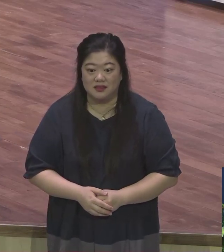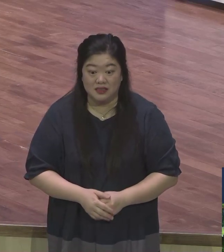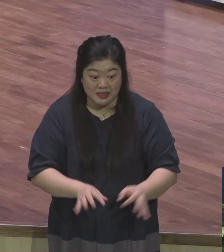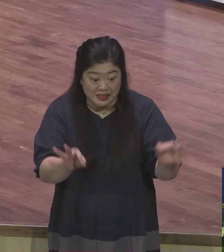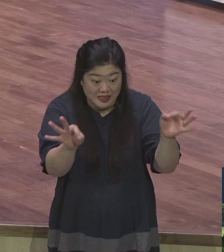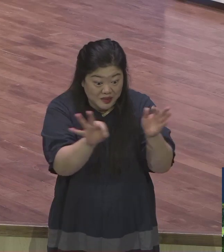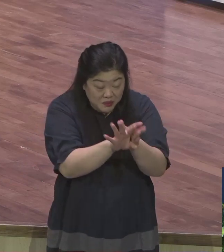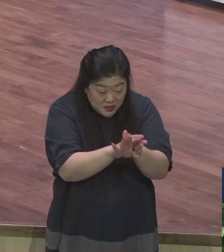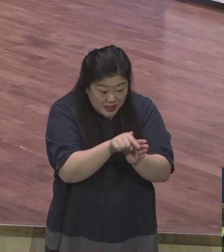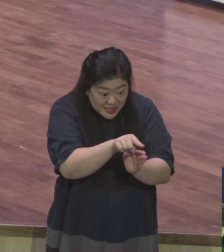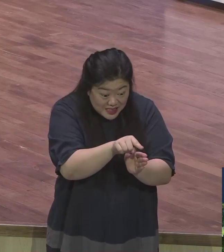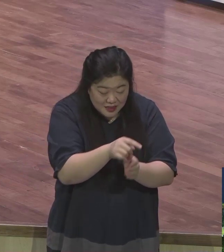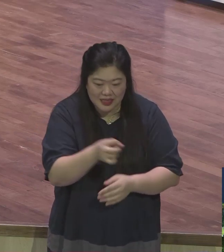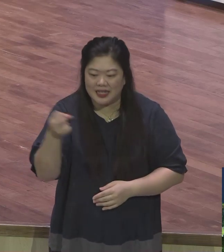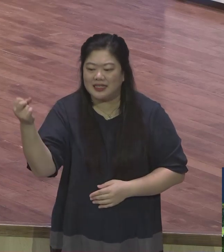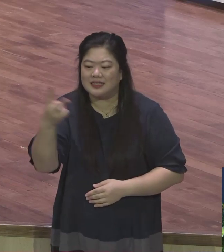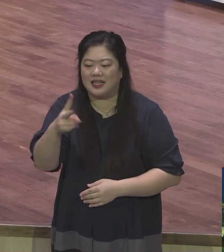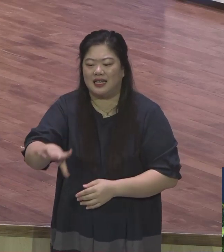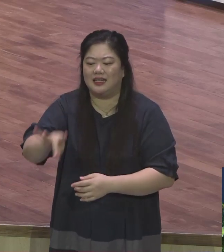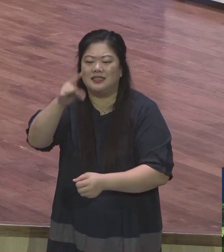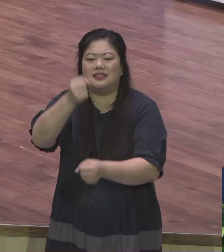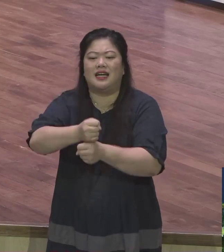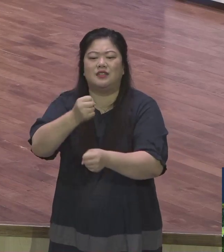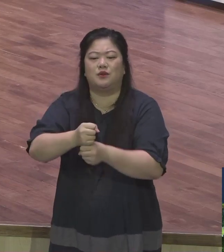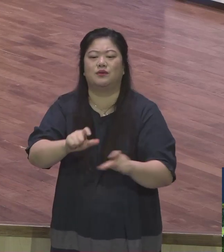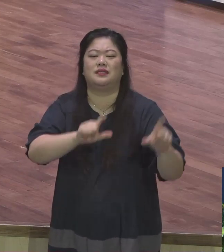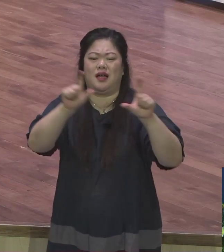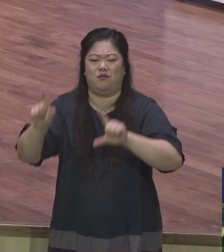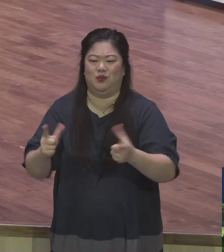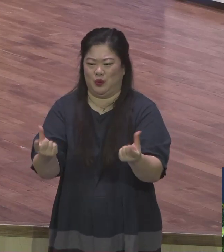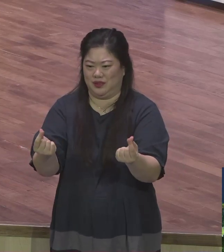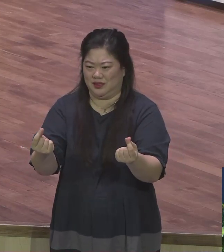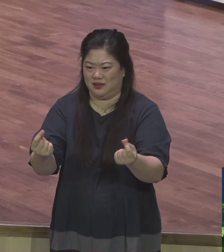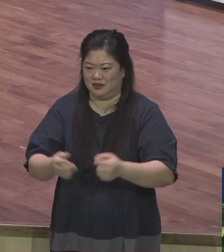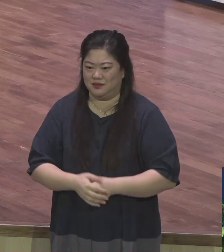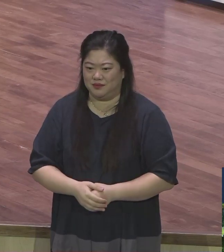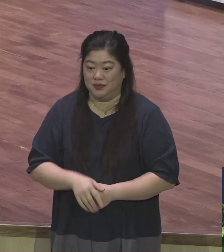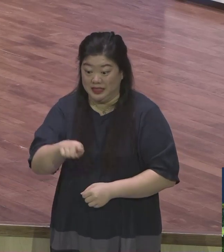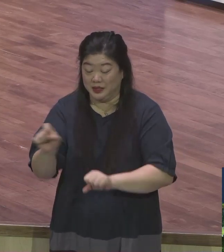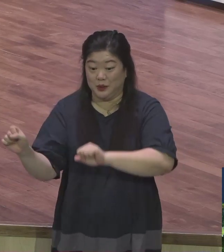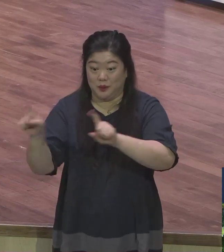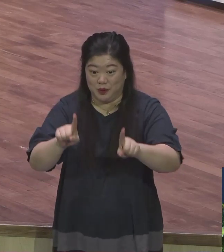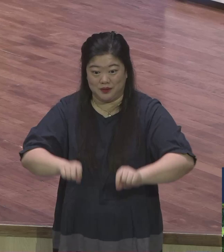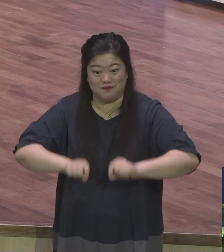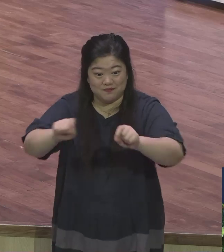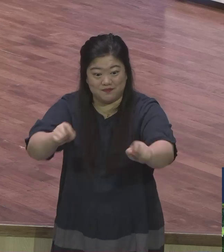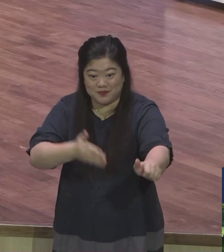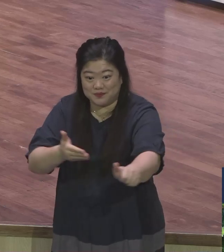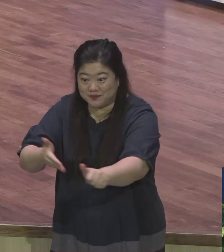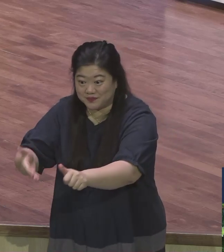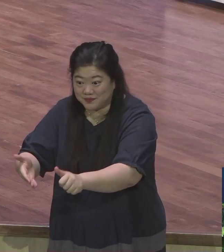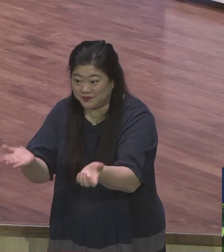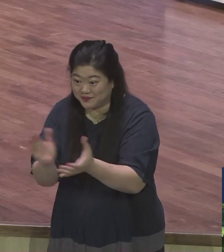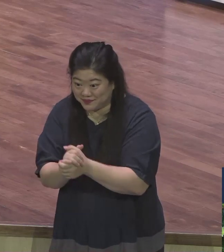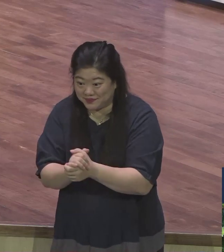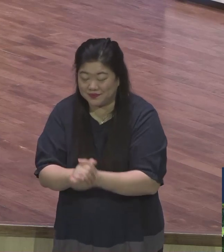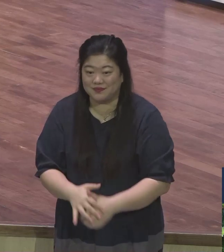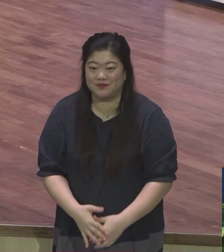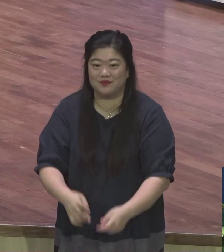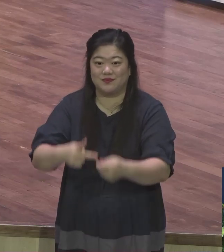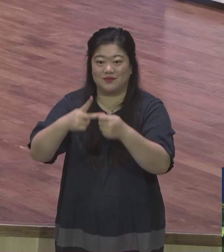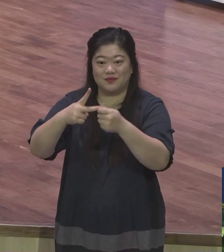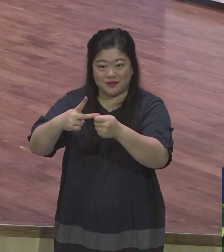재창조의 삶이라고 그래요. 이런 재창조의 삶이 여러분 회복되기를 점으로 축복합니다. 두 번째로